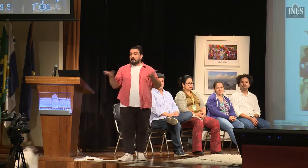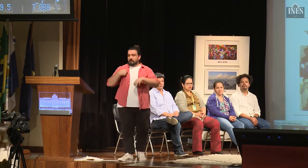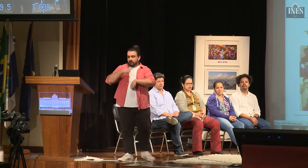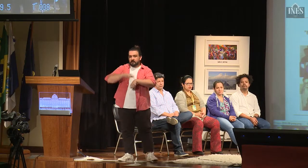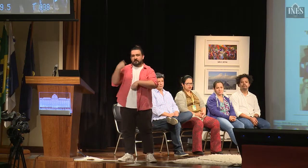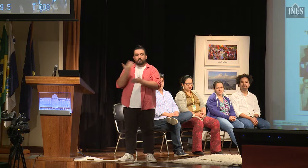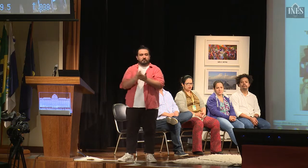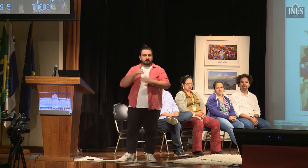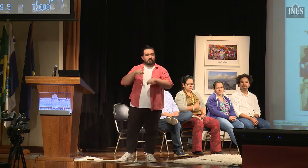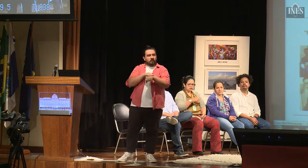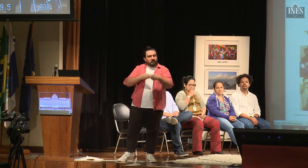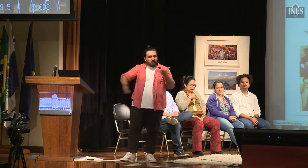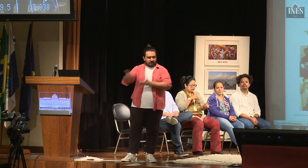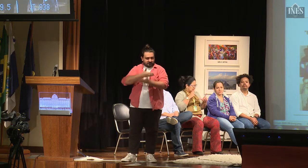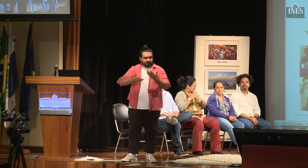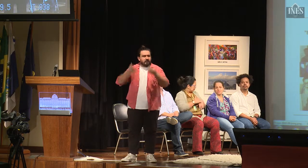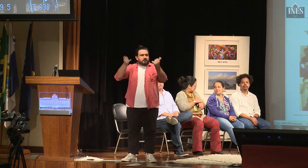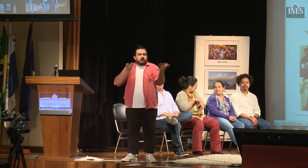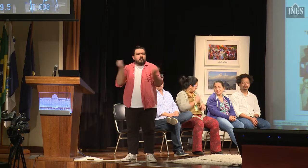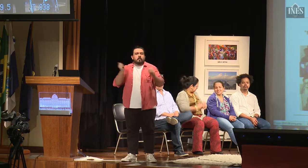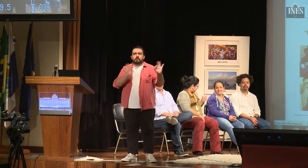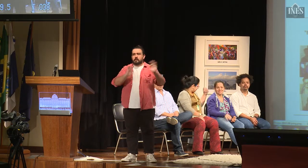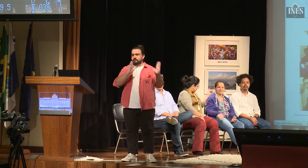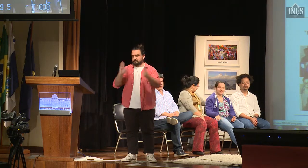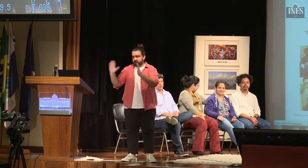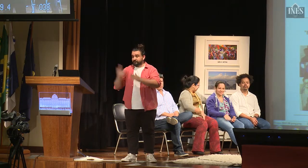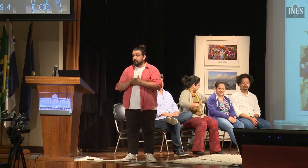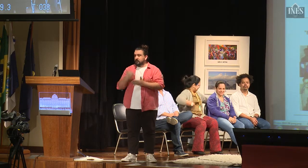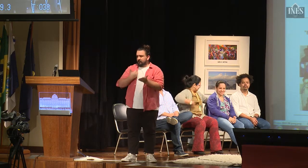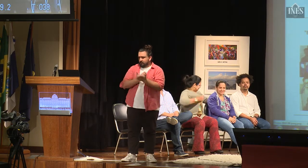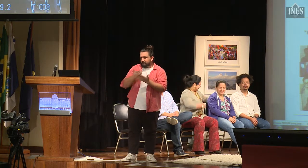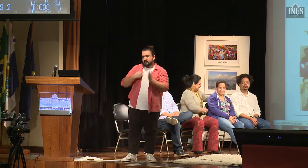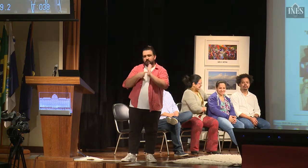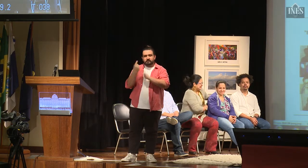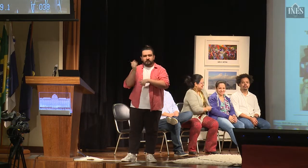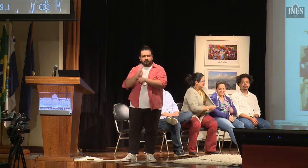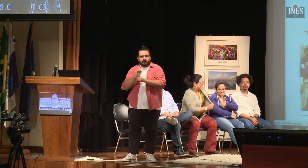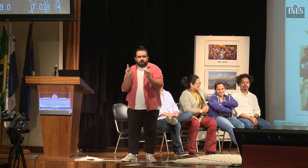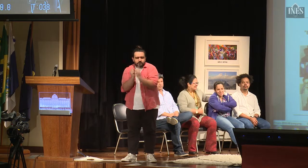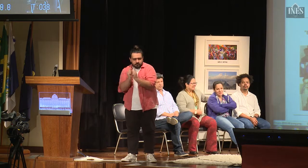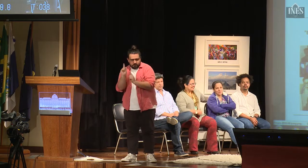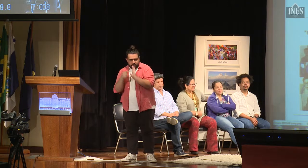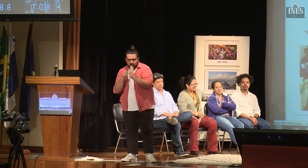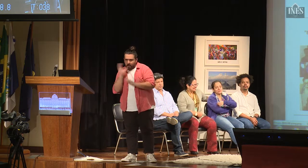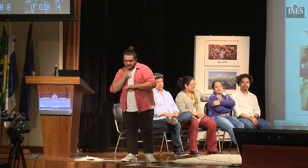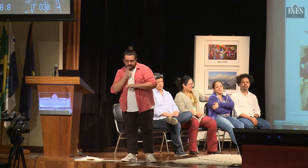Bom, nesse momento a gente vai começar a roda de conversa. Eu vou explicar como vai funcionar a dinâmica. Eu vou mostrar um vídeo curto,